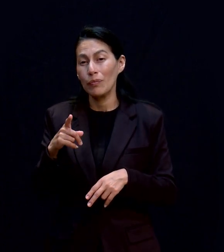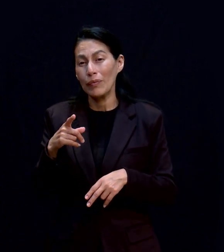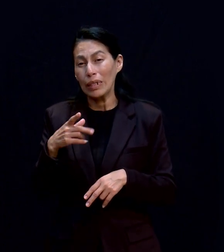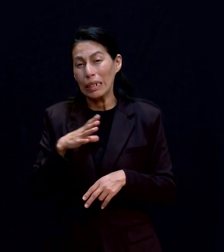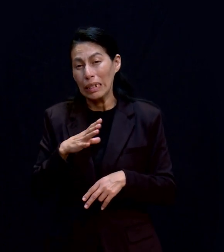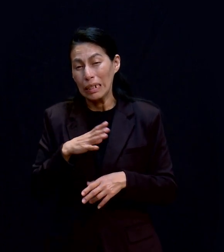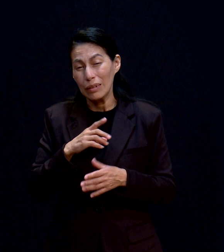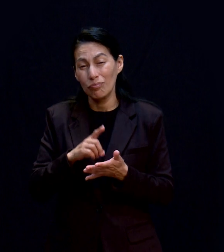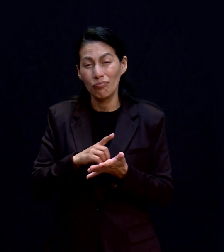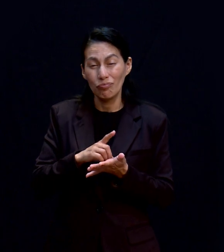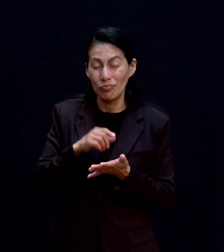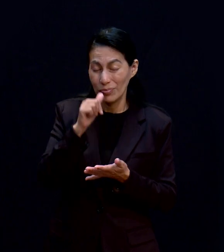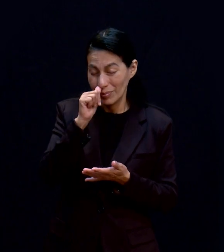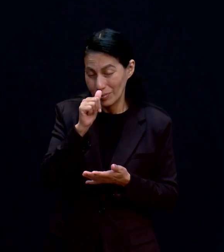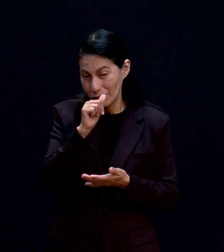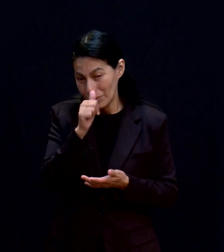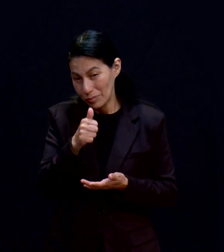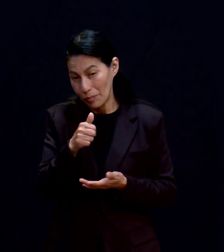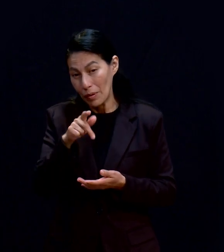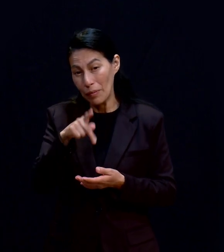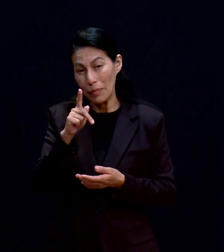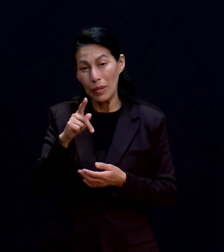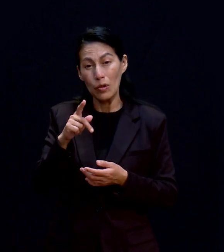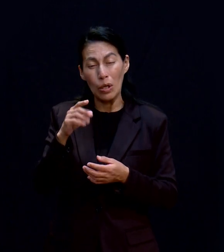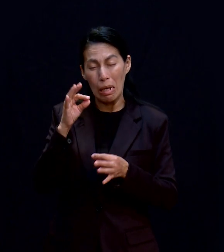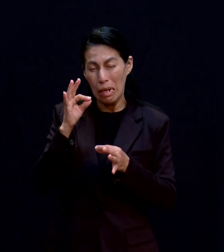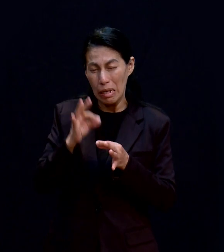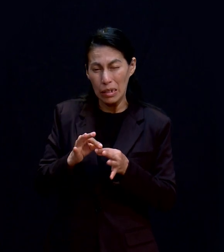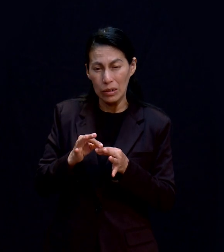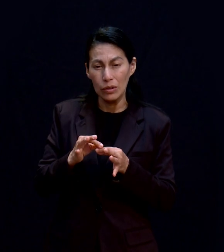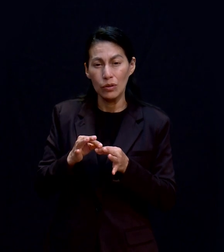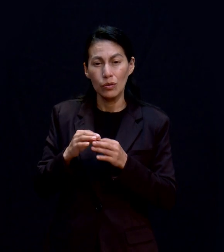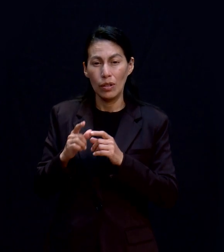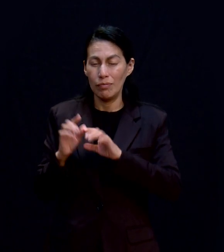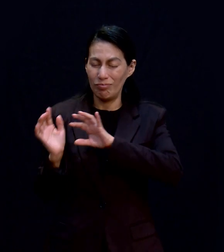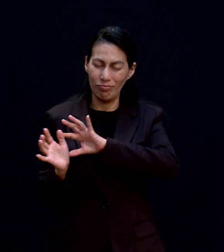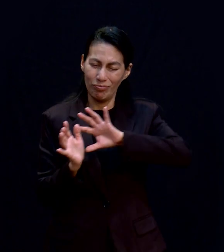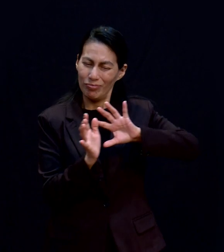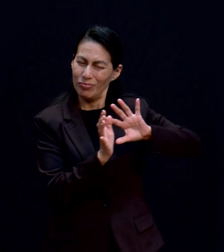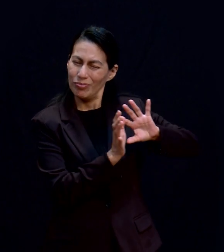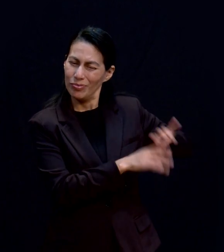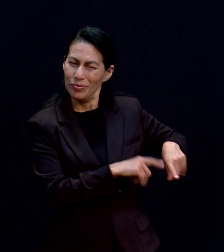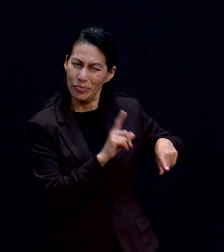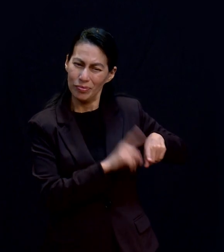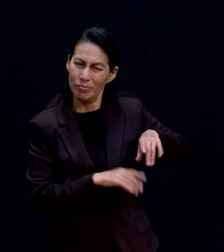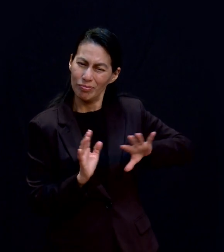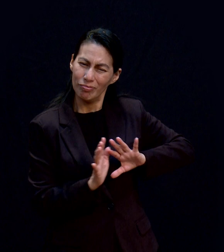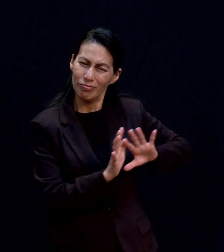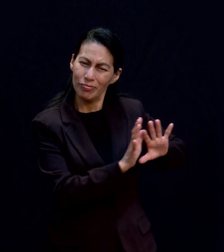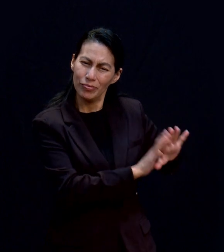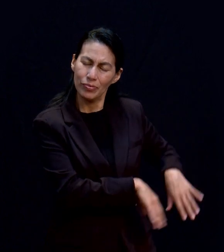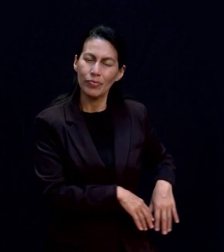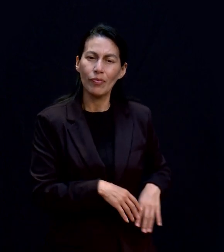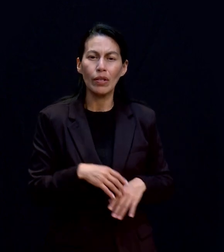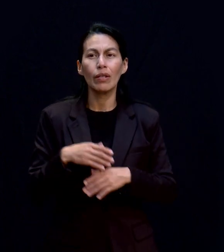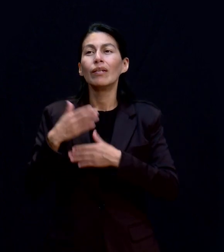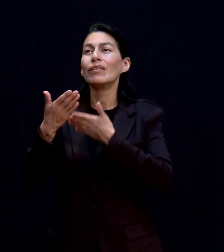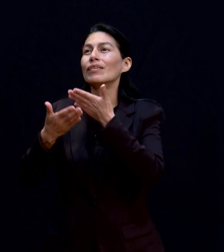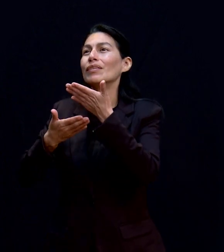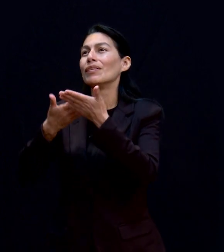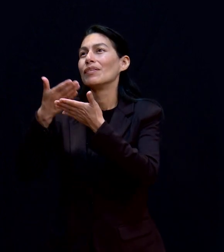adicción pero con ganas de vencer y ser libre para volver a servir también estaremos orando